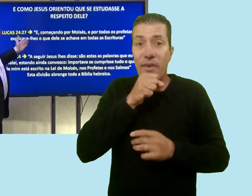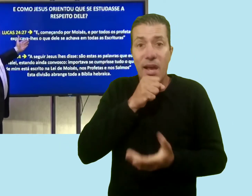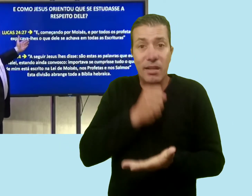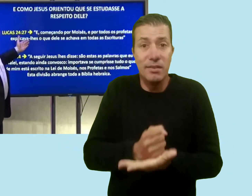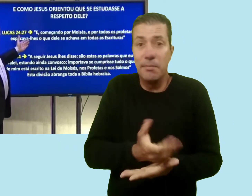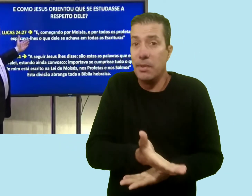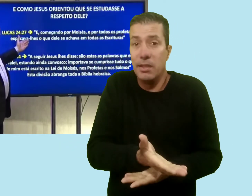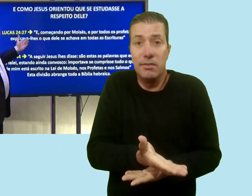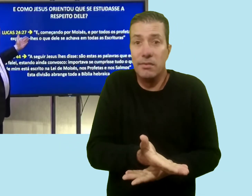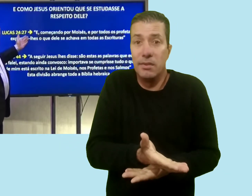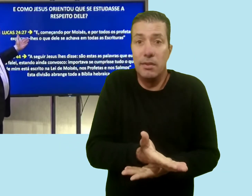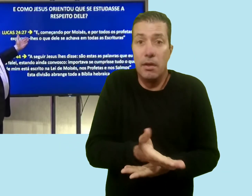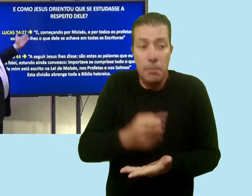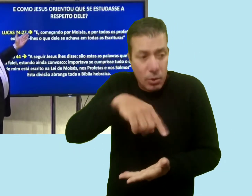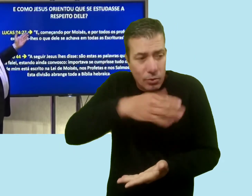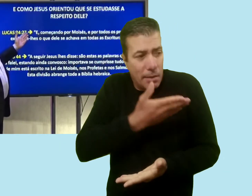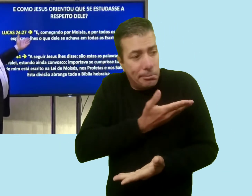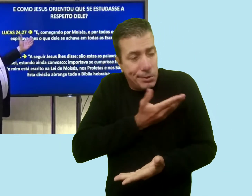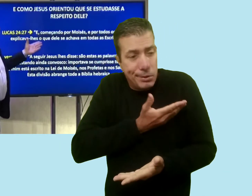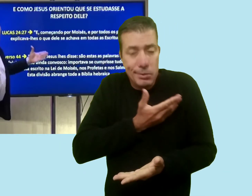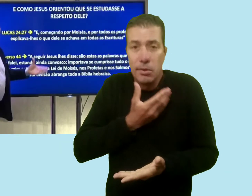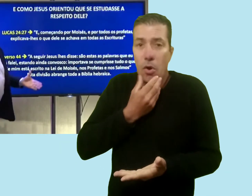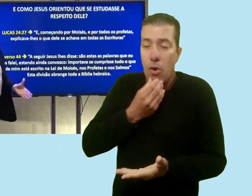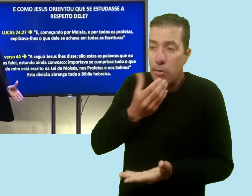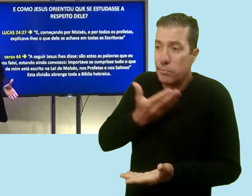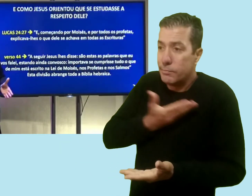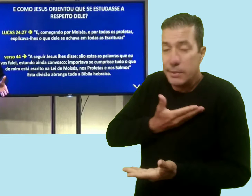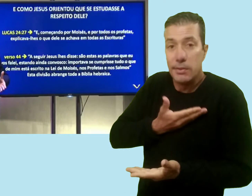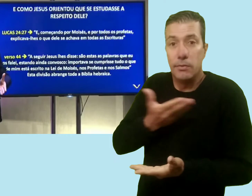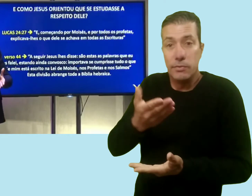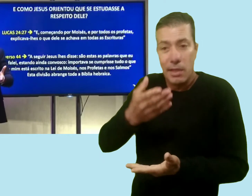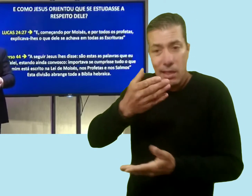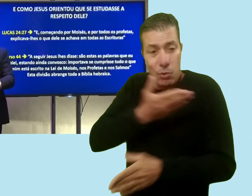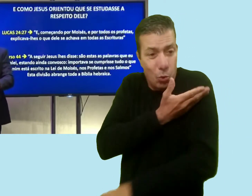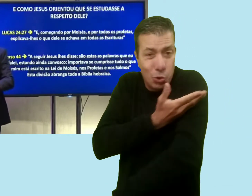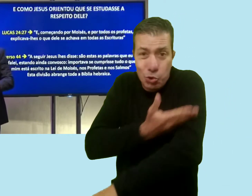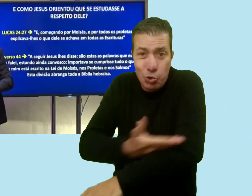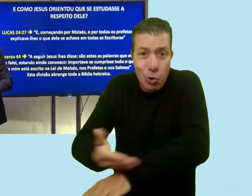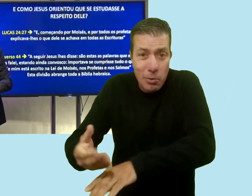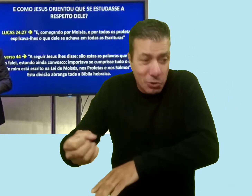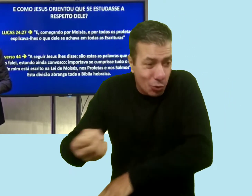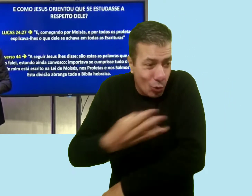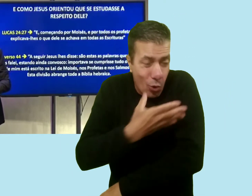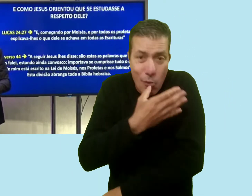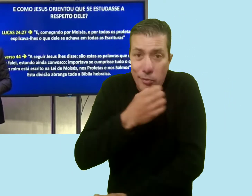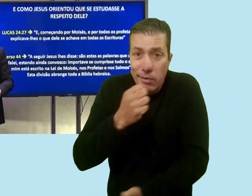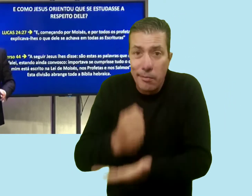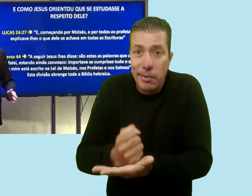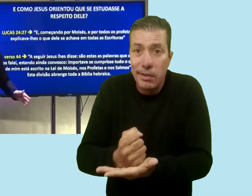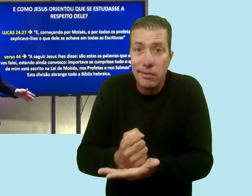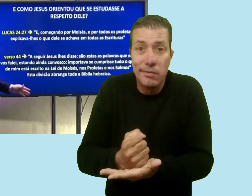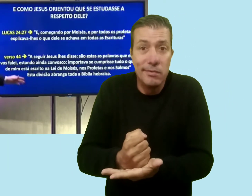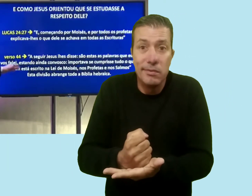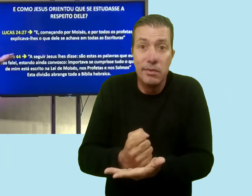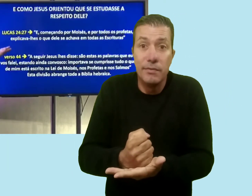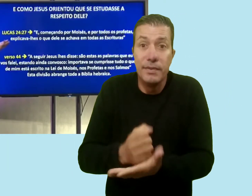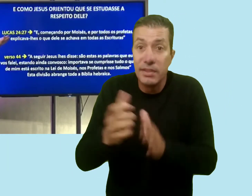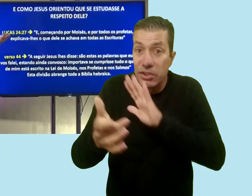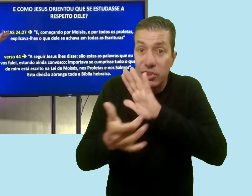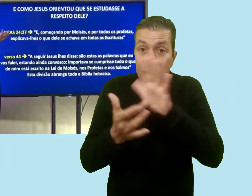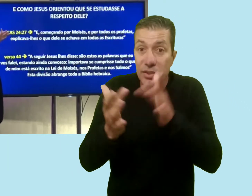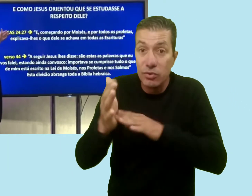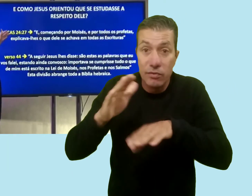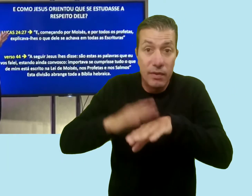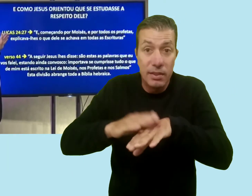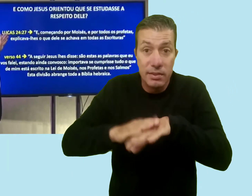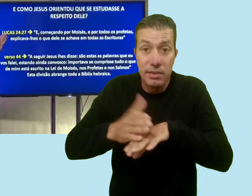Antigo Testamento. Então, meu querido, minha querida, se você tem o costume de ler a Bíblia, só o Novo Testamento, veja o